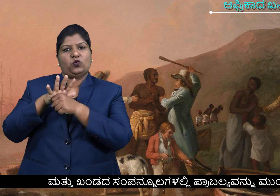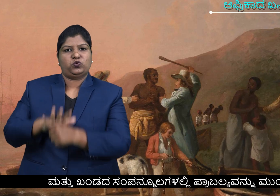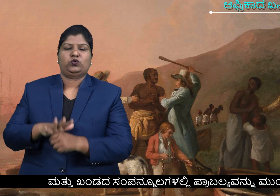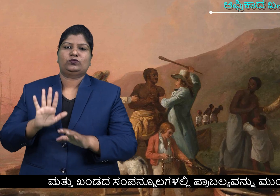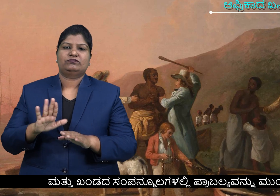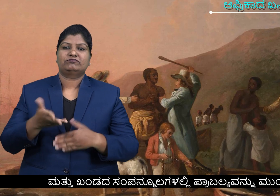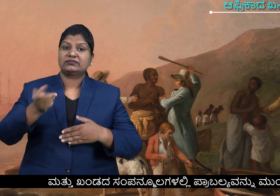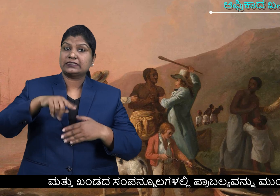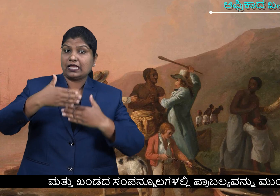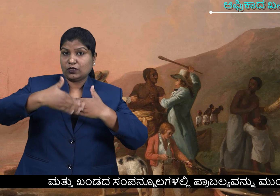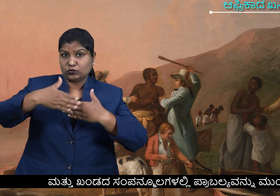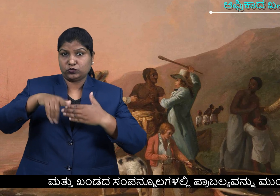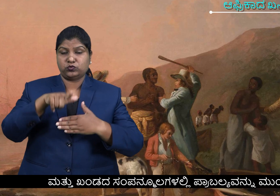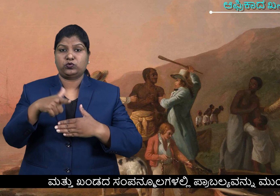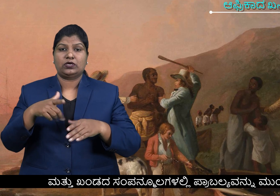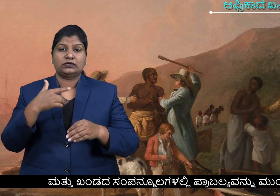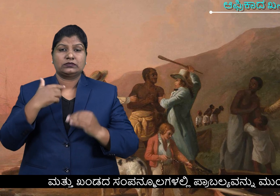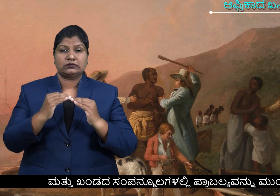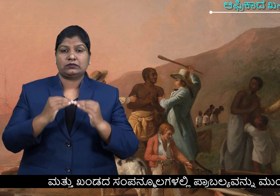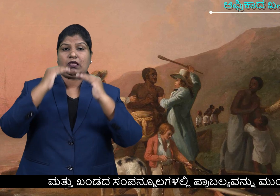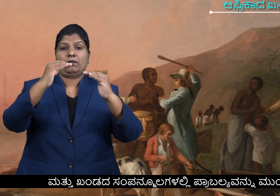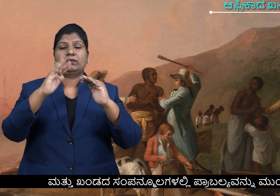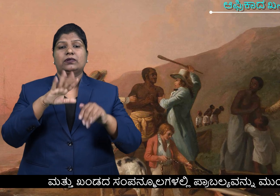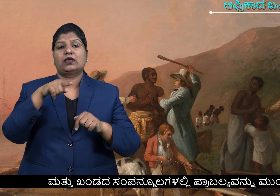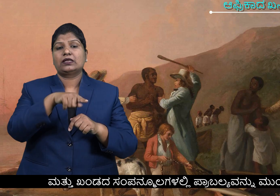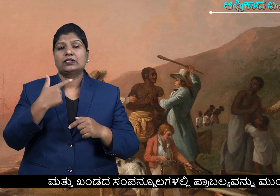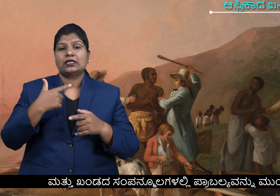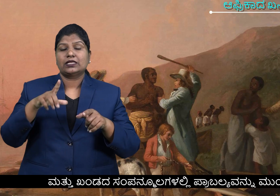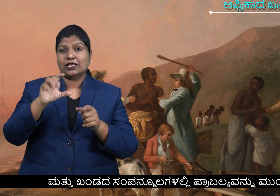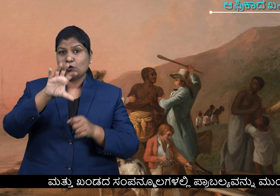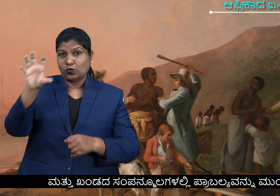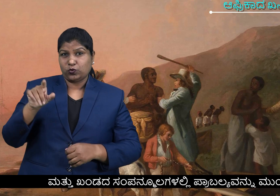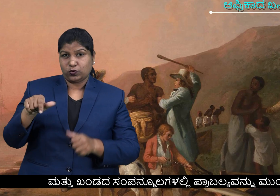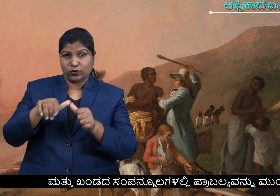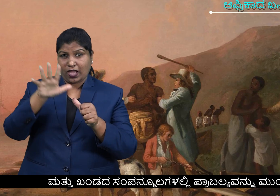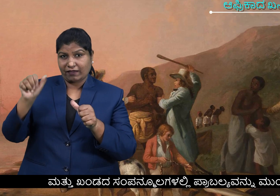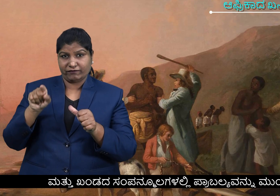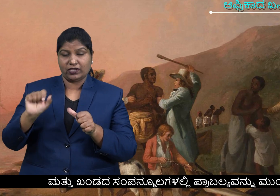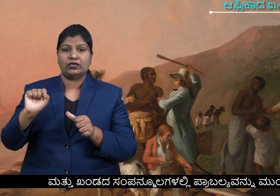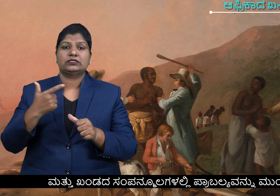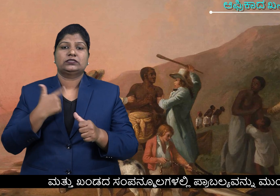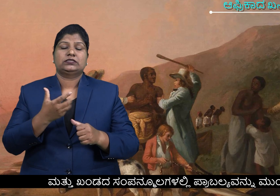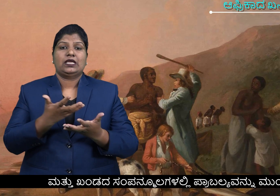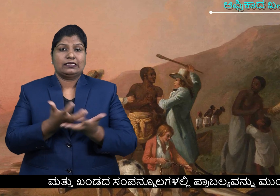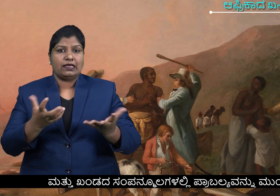ಮತ್ತು ಖಂಡದ ಸಂಪನ್ಮೂಲಗಳಲ್ಲಿ ಪ್ರಾಬಲ್ಯವನ್ನು ಮುಂದುವರಿಸಿದರು.